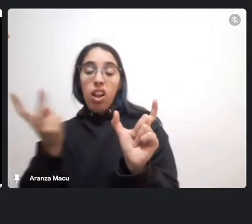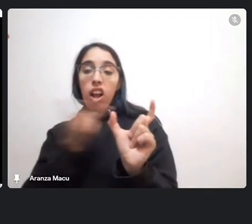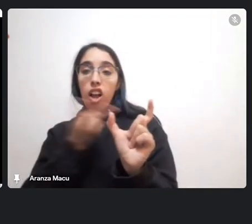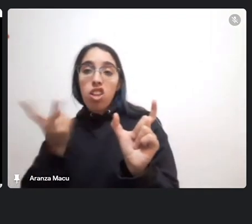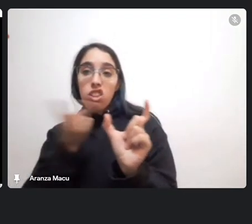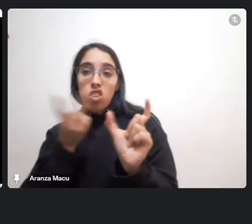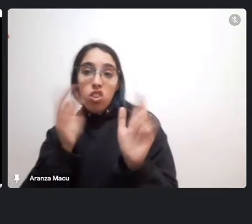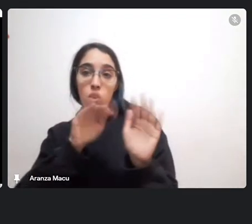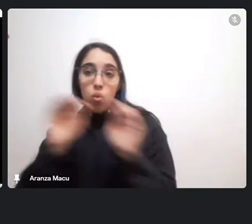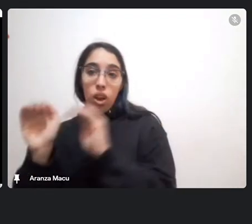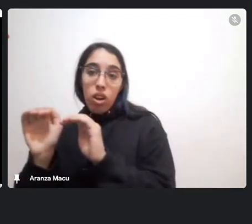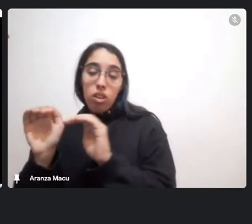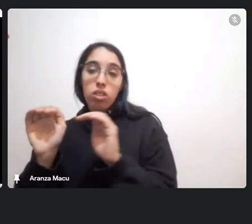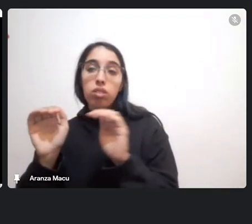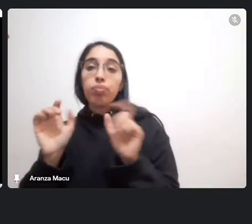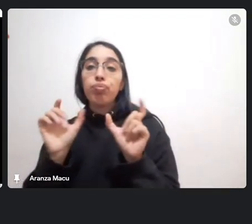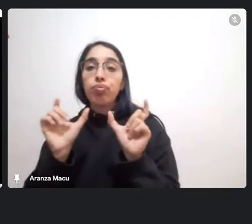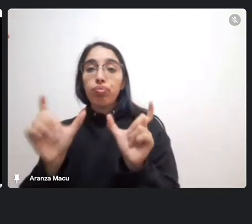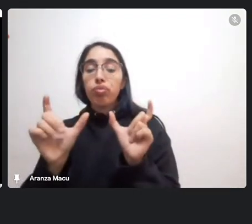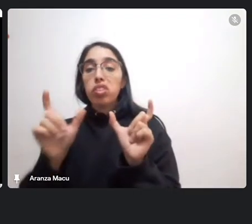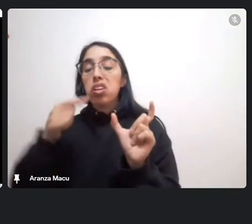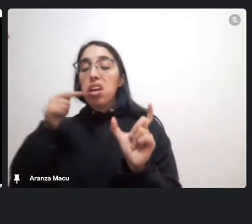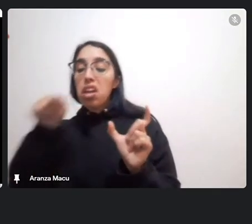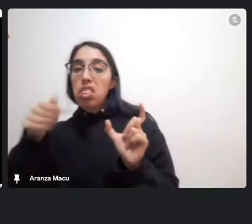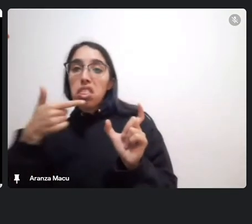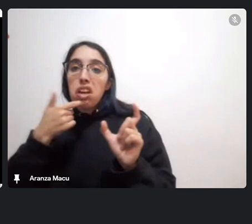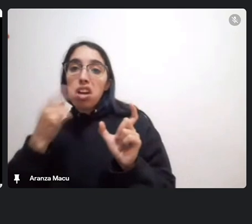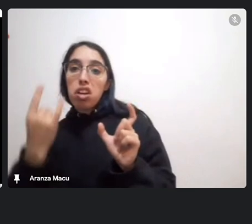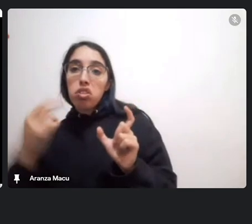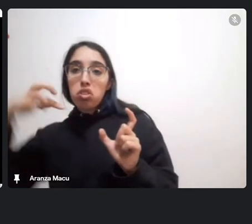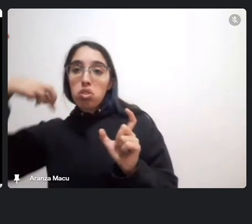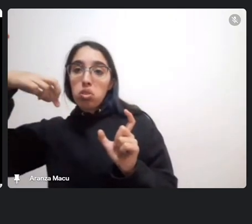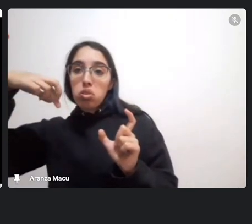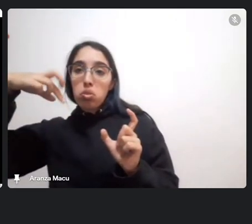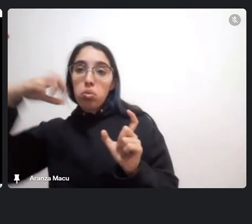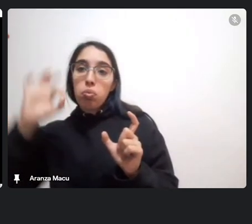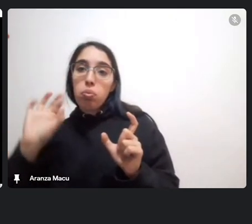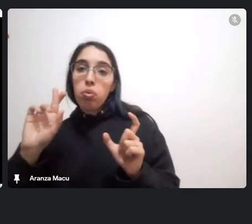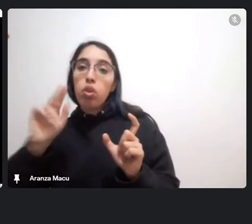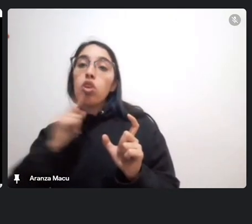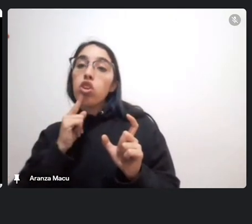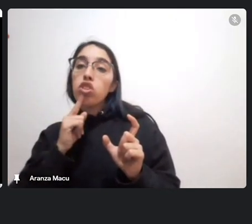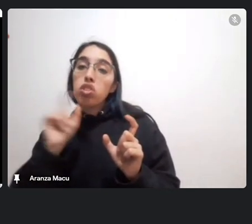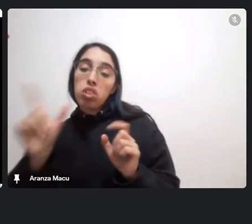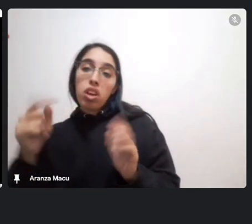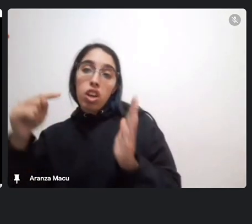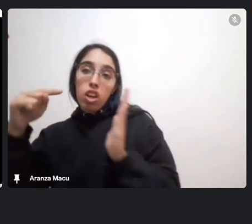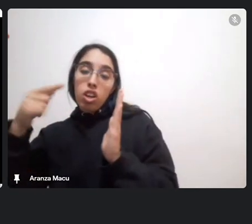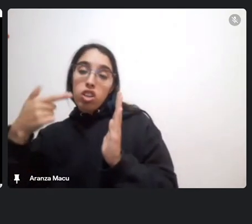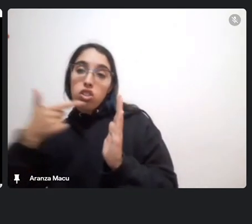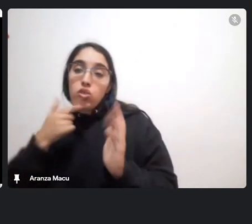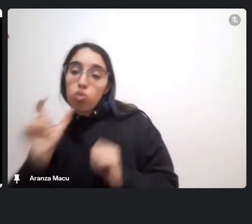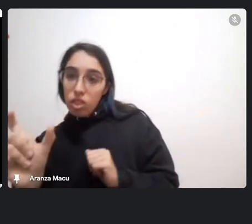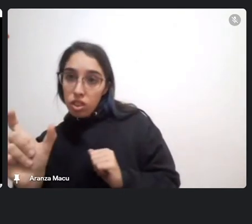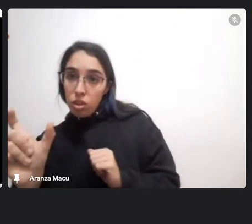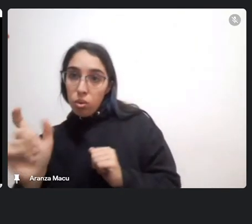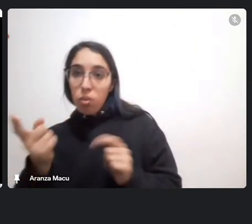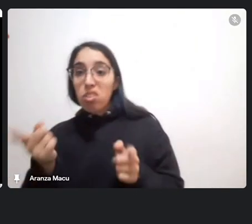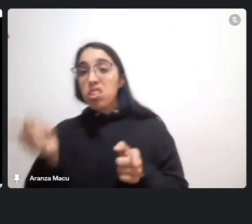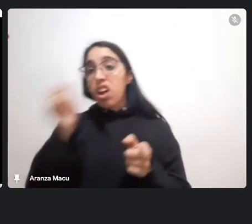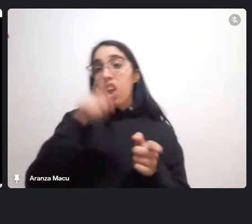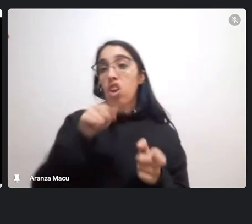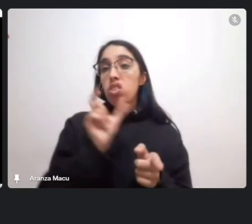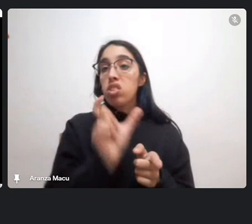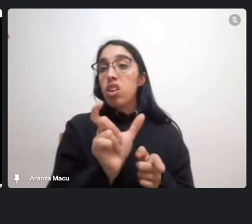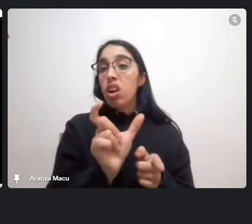Apoyo. Apoyo, que es un sustantivo. Entonces, ¿esto qué va a ser? Sustantivo. Sustantivo núcleo, ¿sí? Estaría solo en un